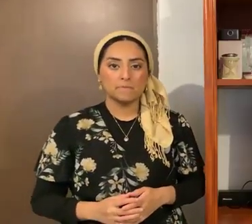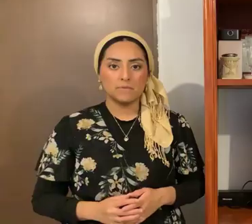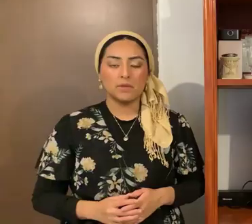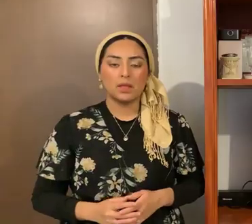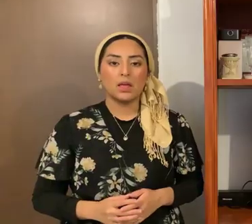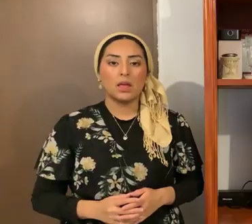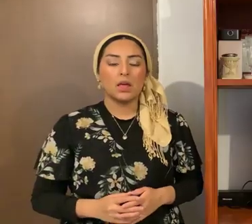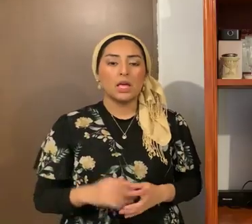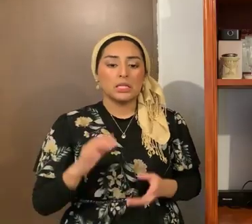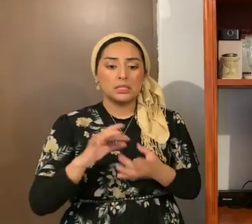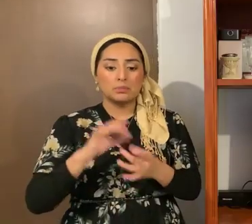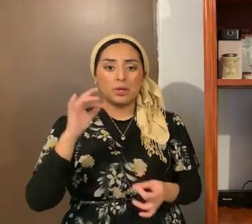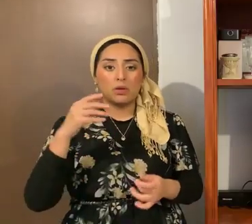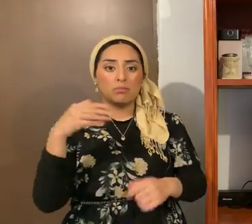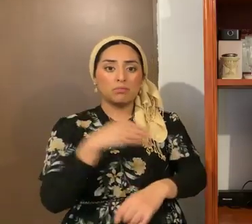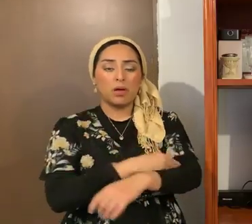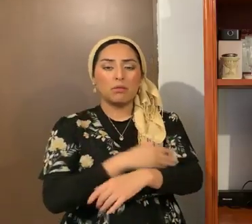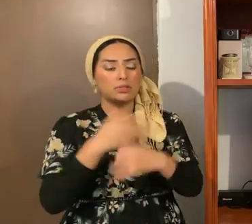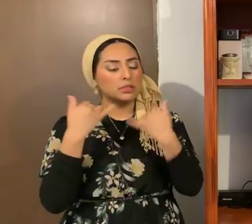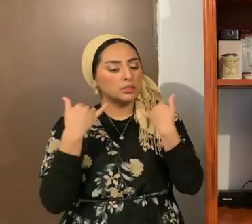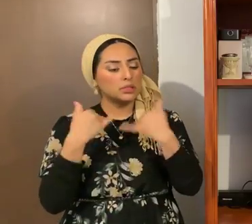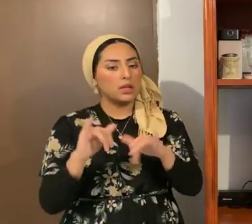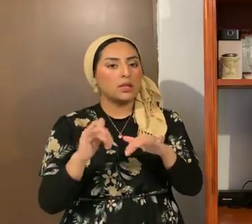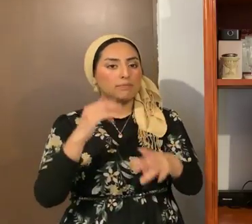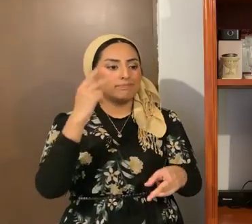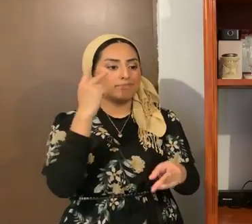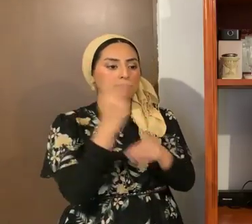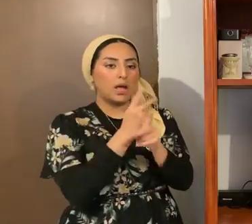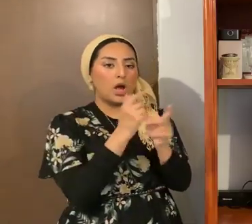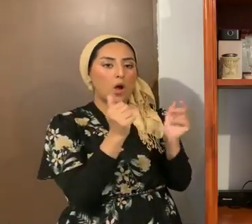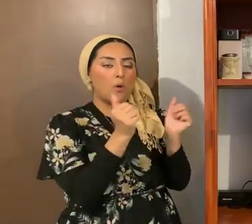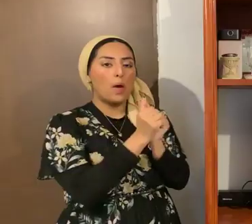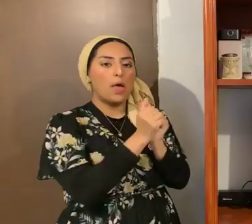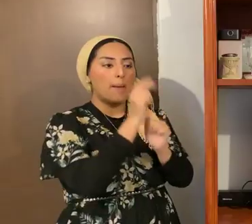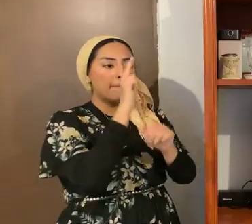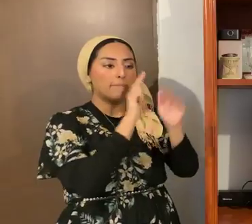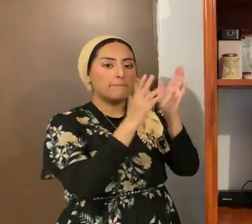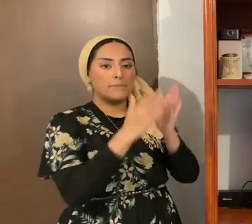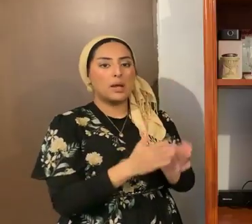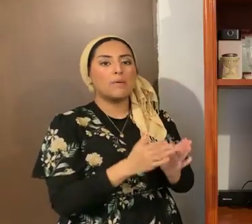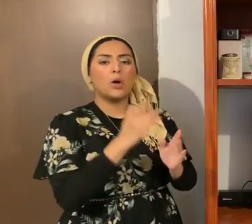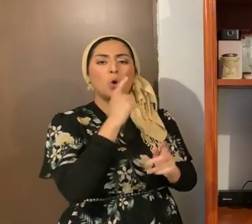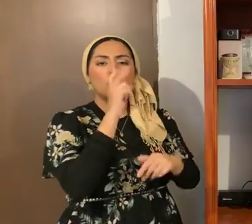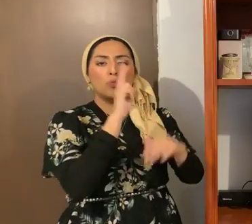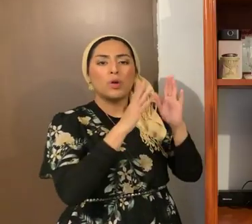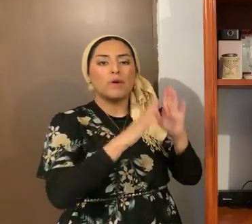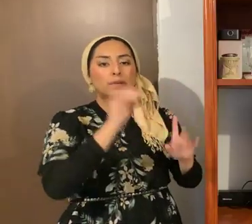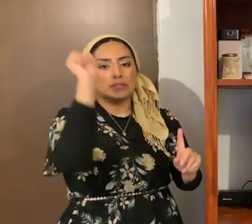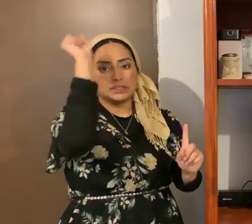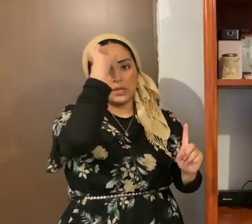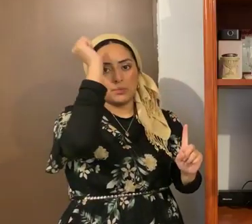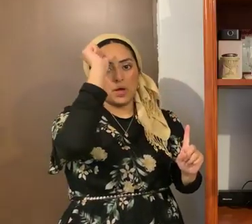El poder espiritual seguía permaneciendo en la figura del profeta, en este caso, ¿no? El profeta Samuel.